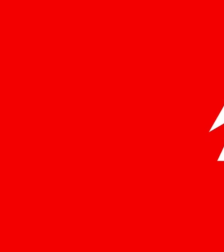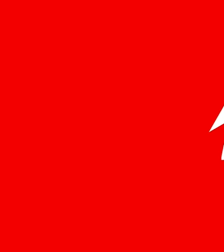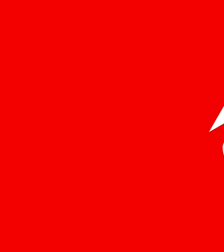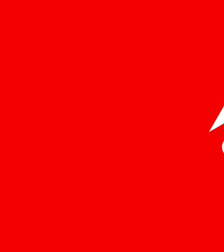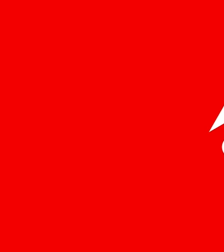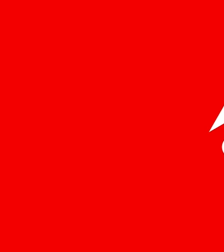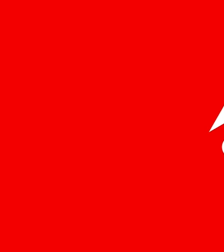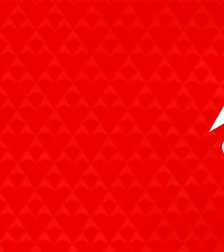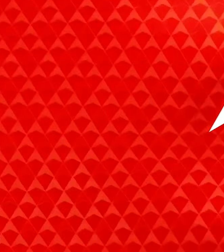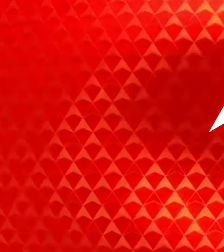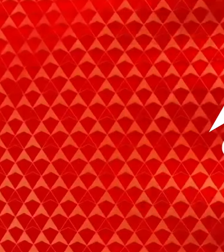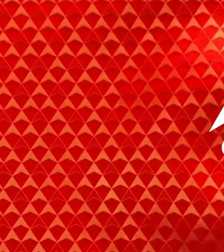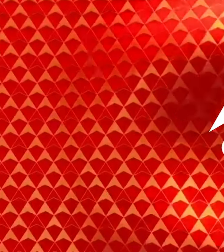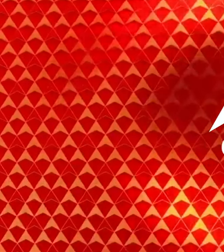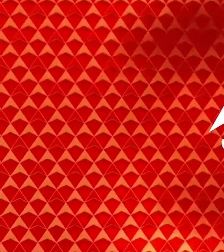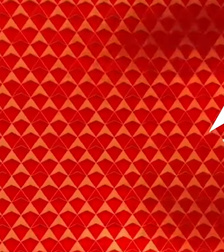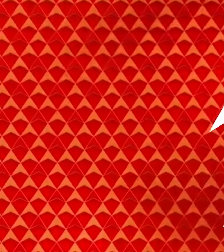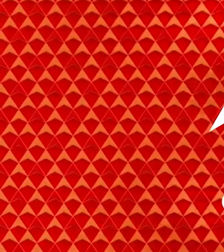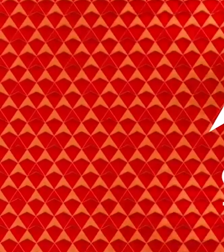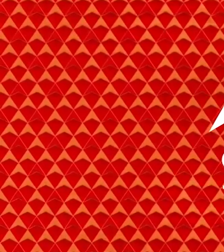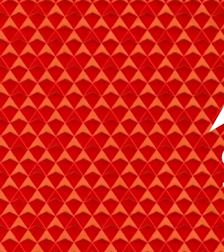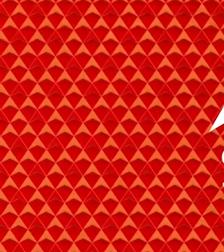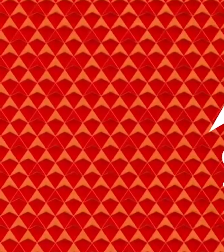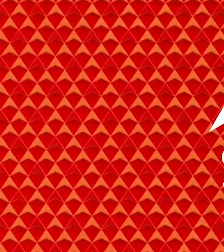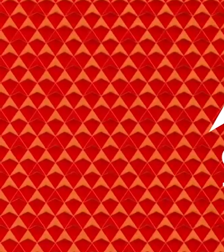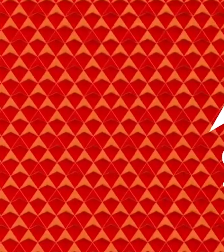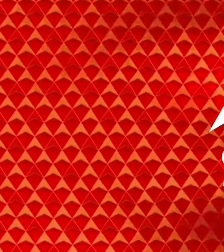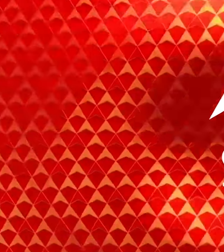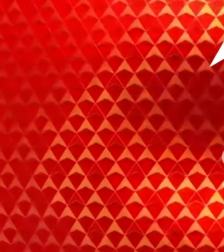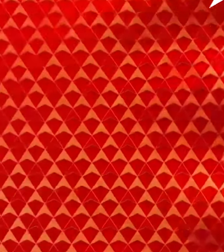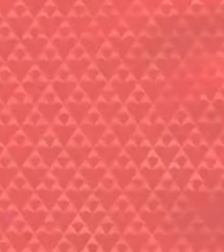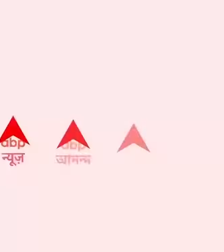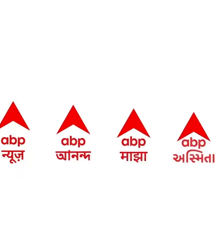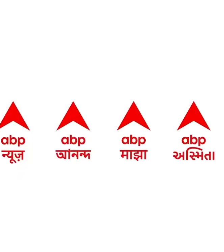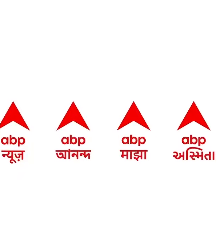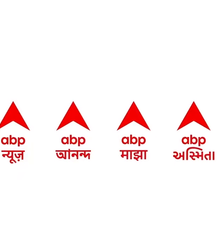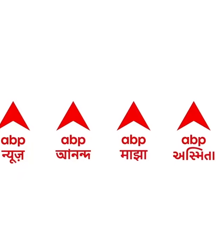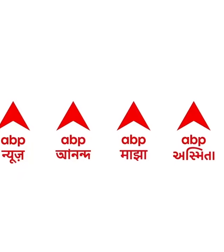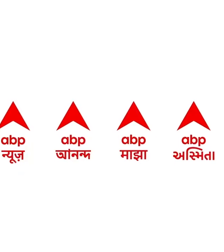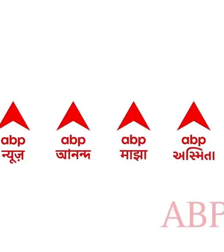ABP News आपको रखे आगे।